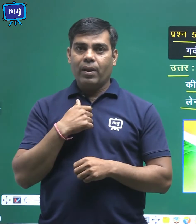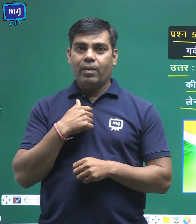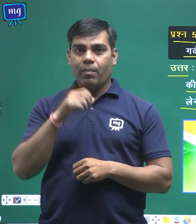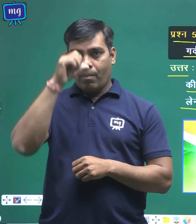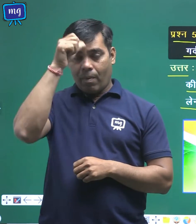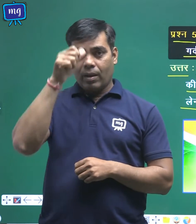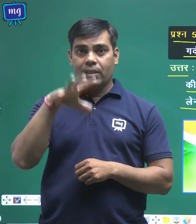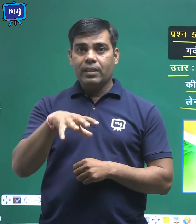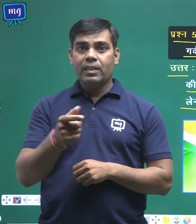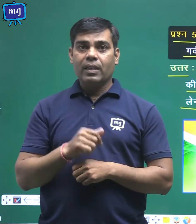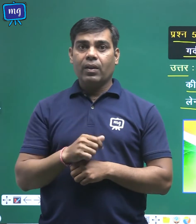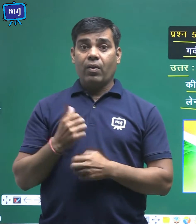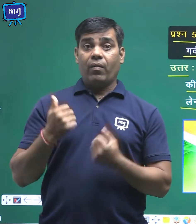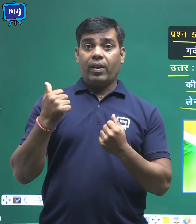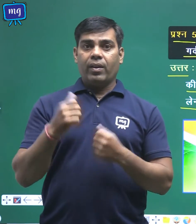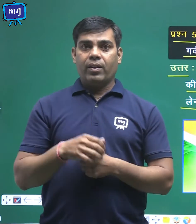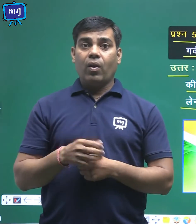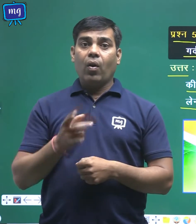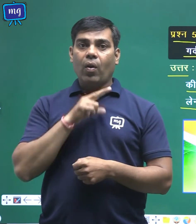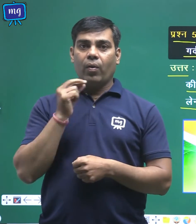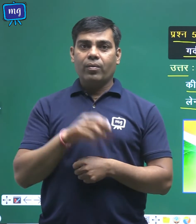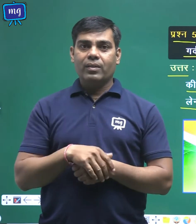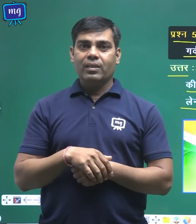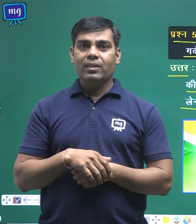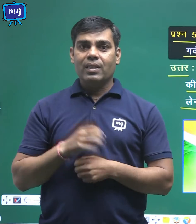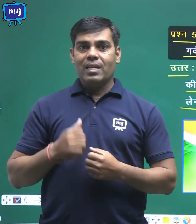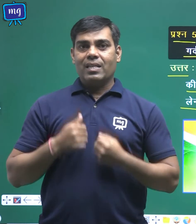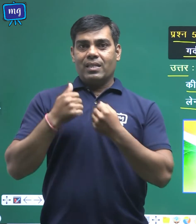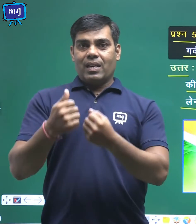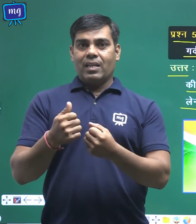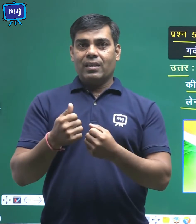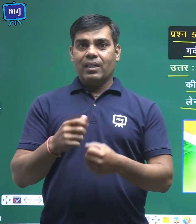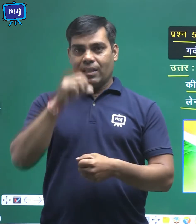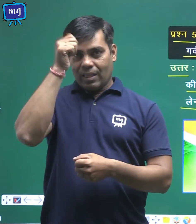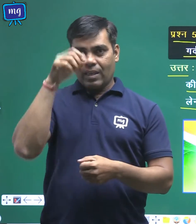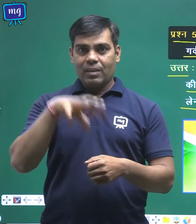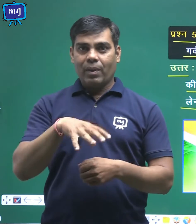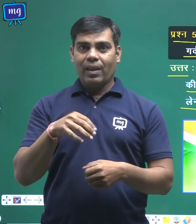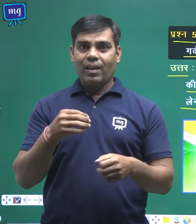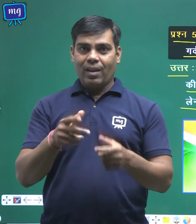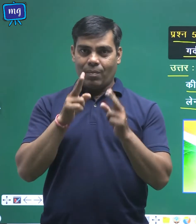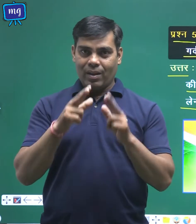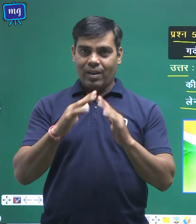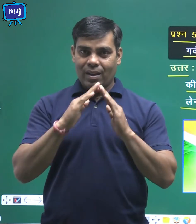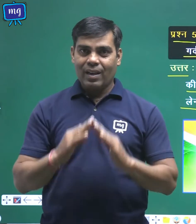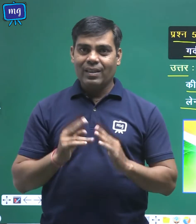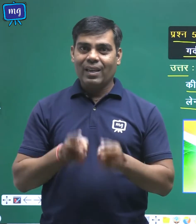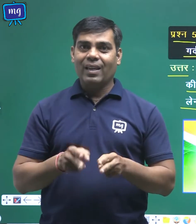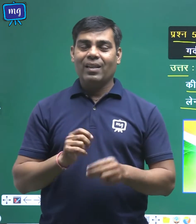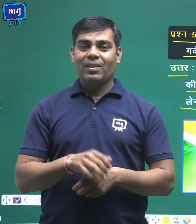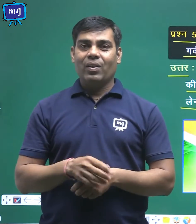जैसे वीर और साहसी देश में रहते हैं